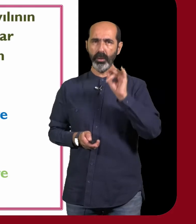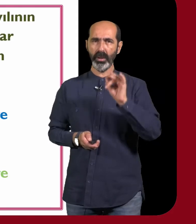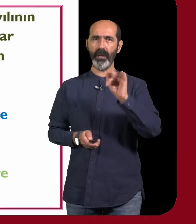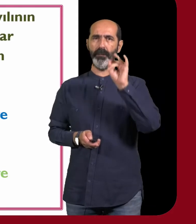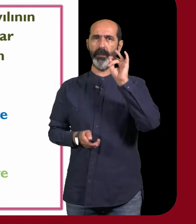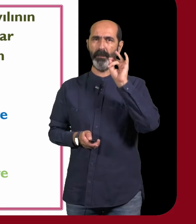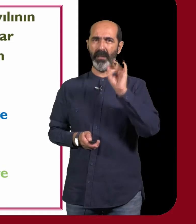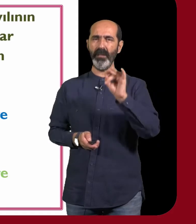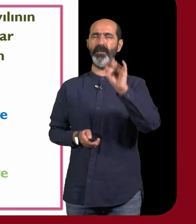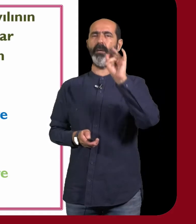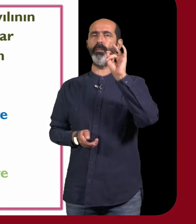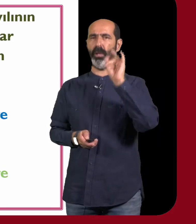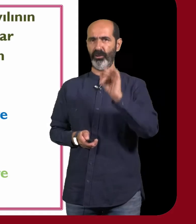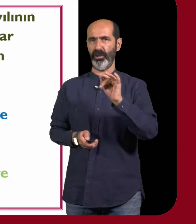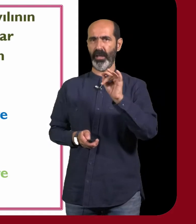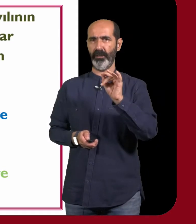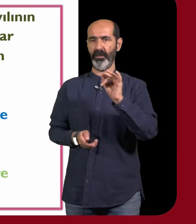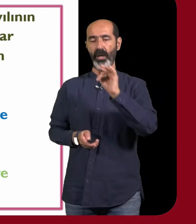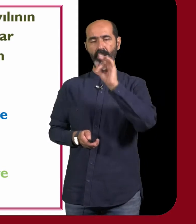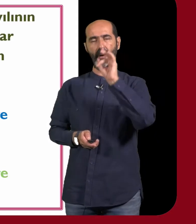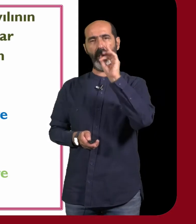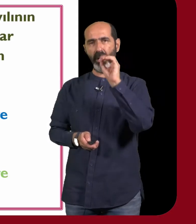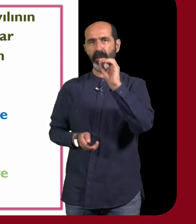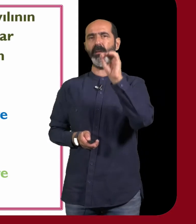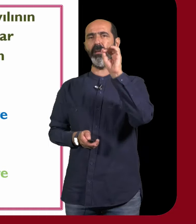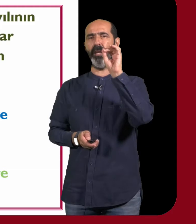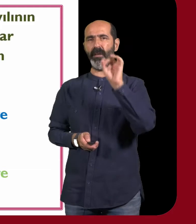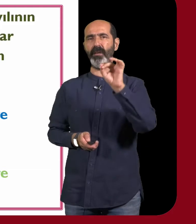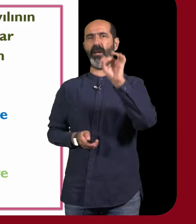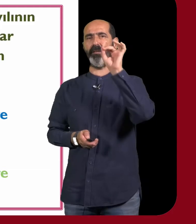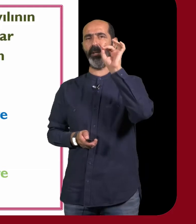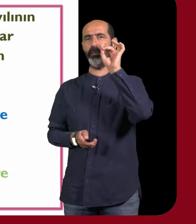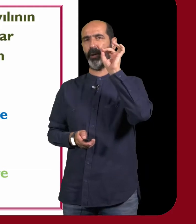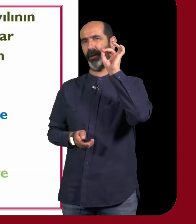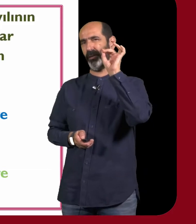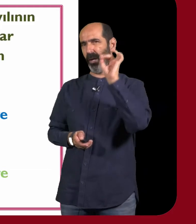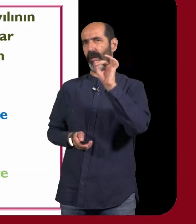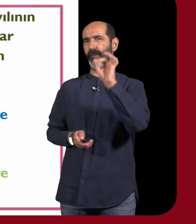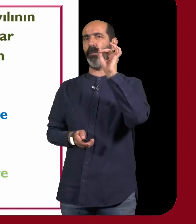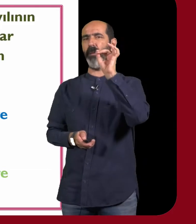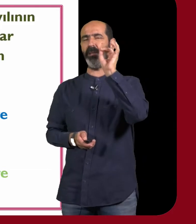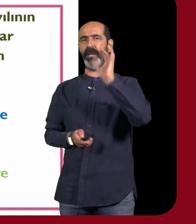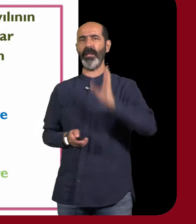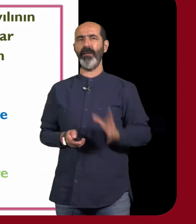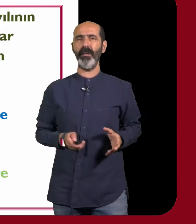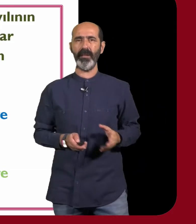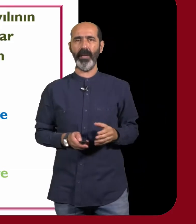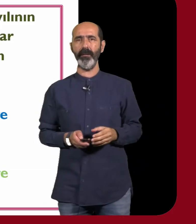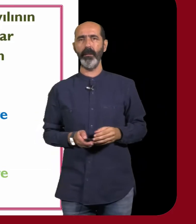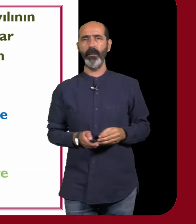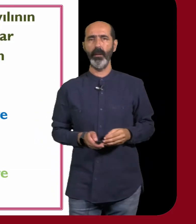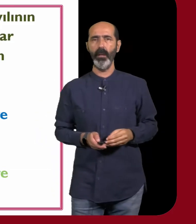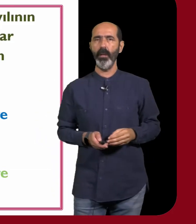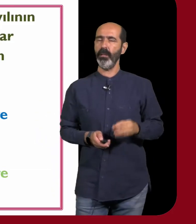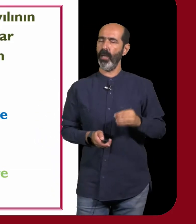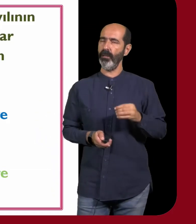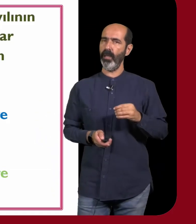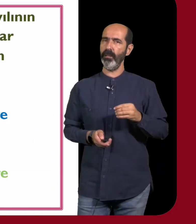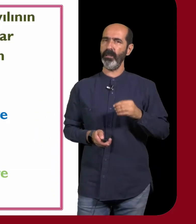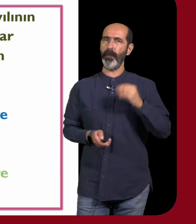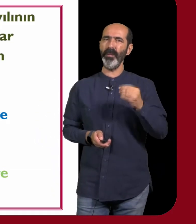Bu takvim bilgisini ulaşırken yani Ay yılı esasına göre takvimi bu getirirken